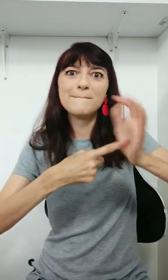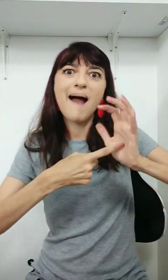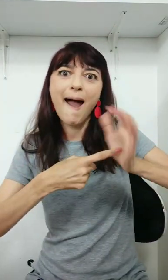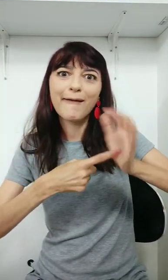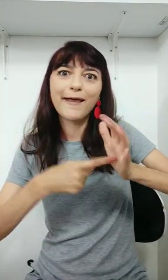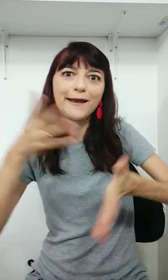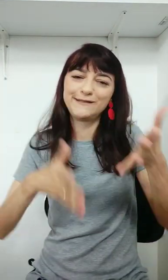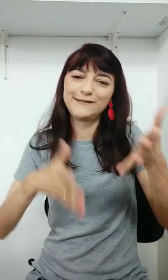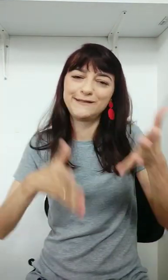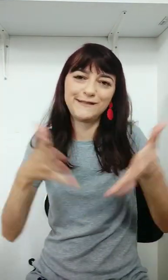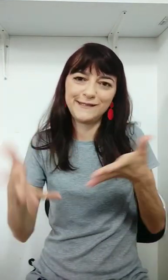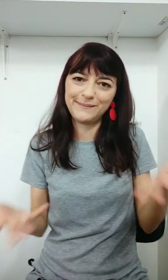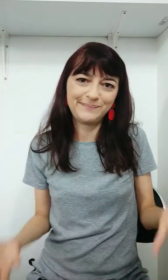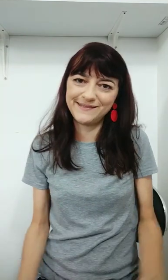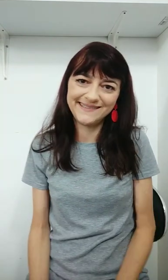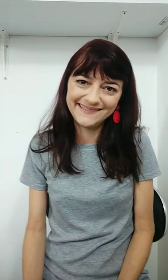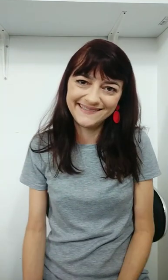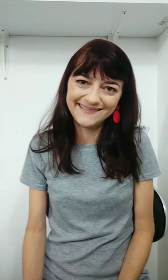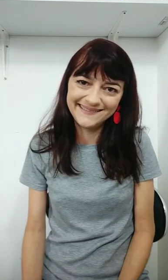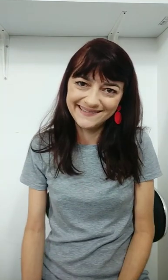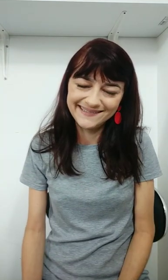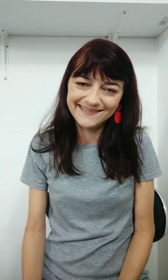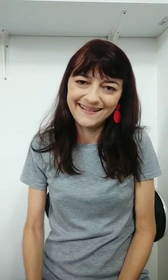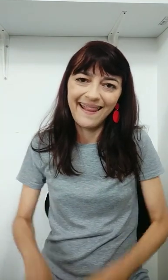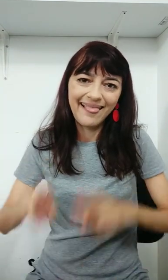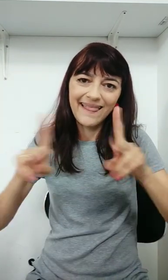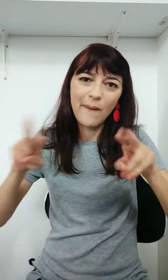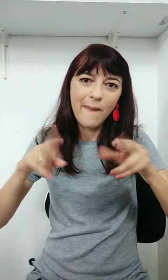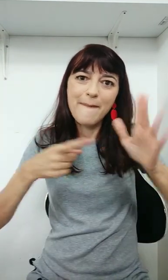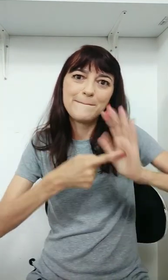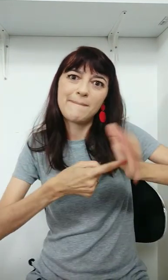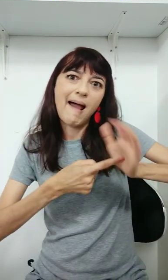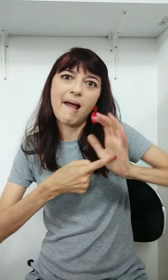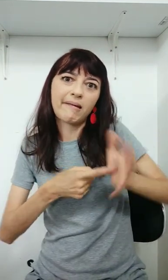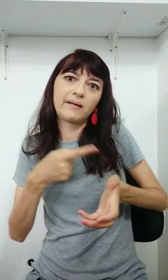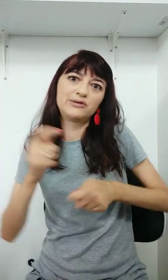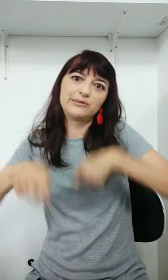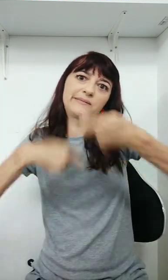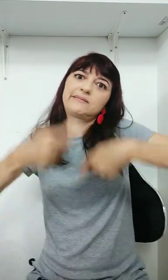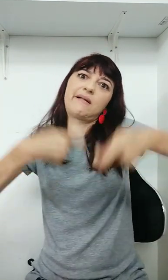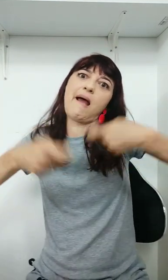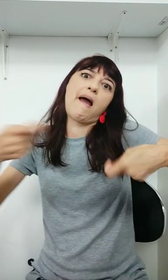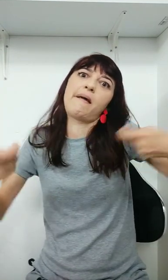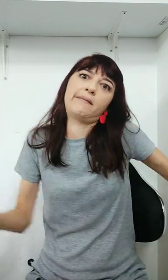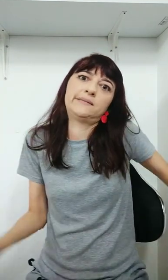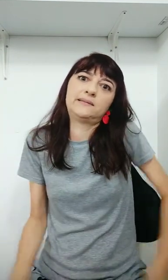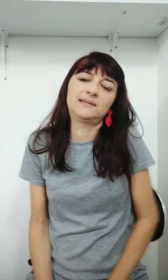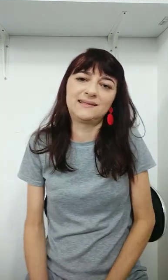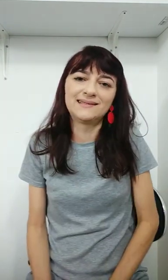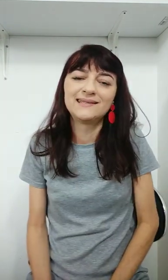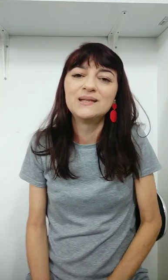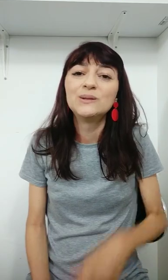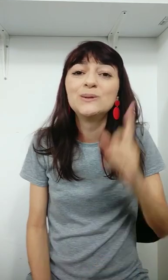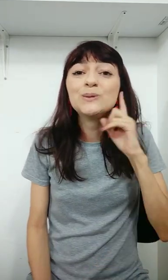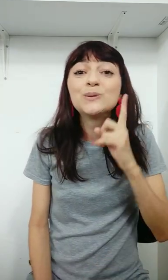você acha que você tem dó desse surdo, né? Porque o surdo também é humano, ele não é uma máquina ali que vai ficar te ensinando sinais